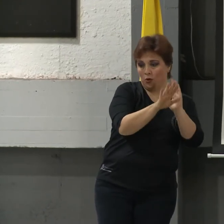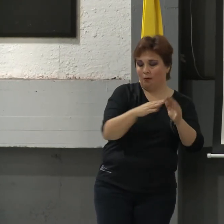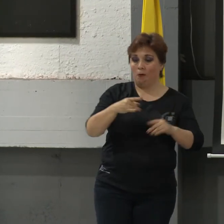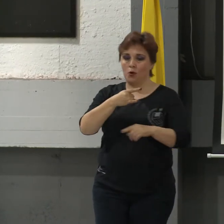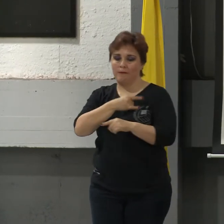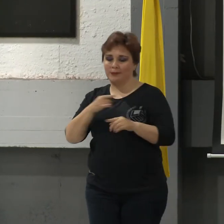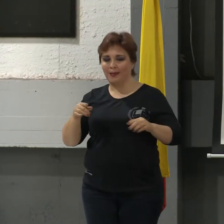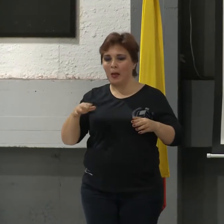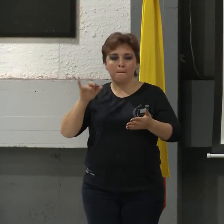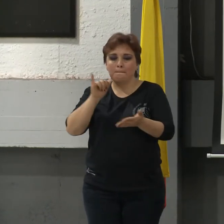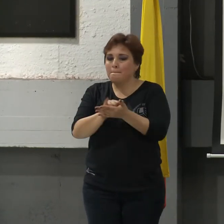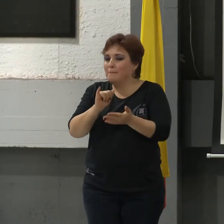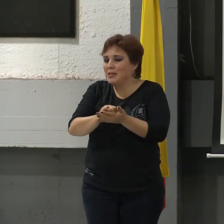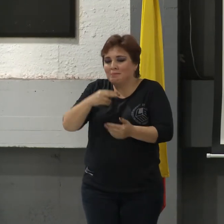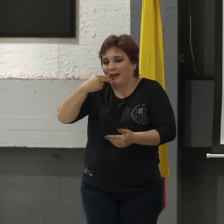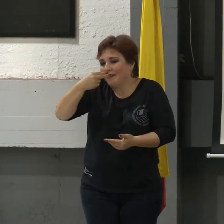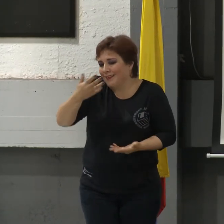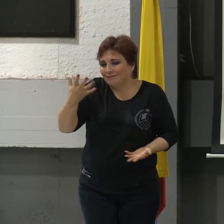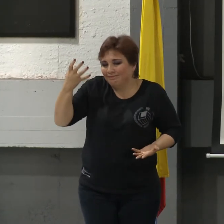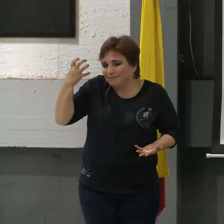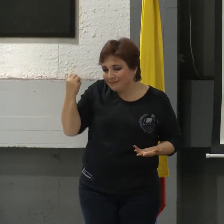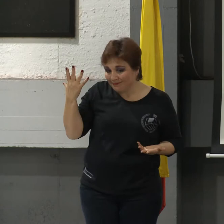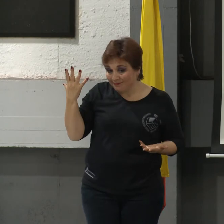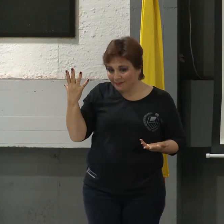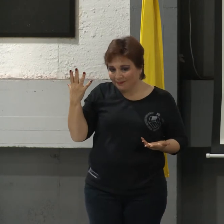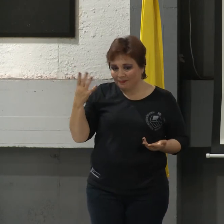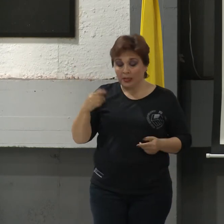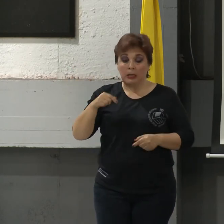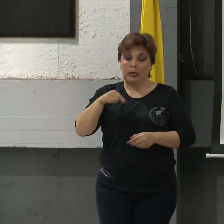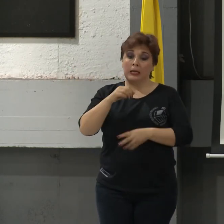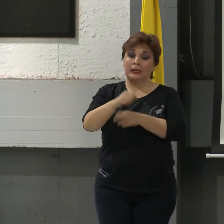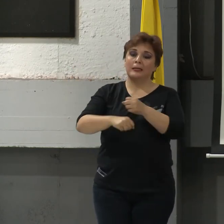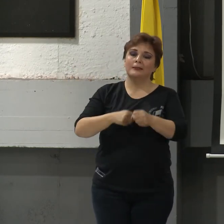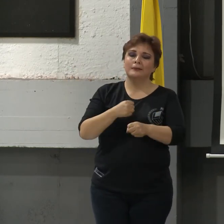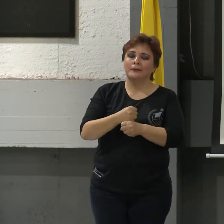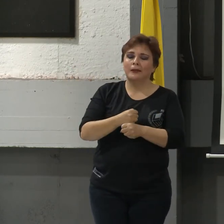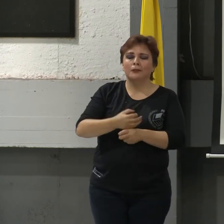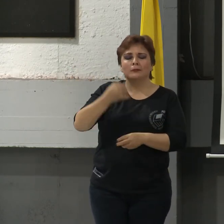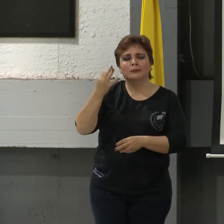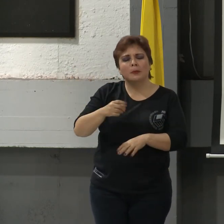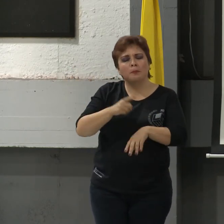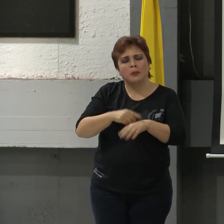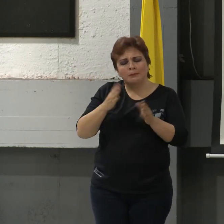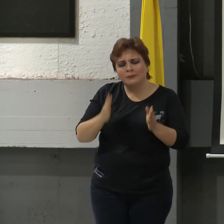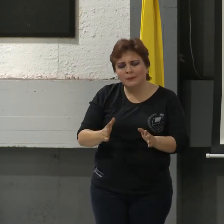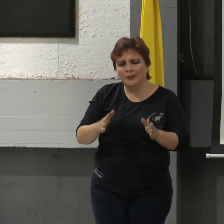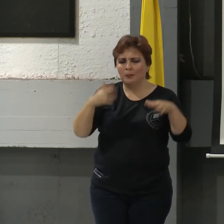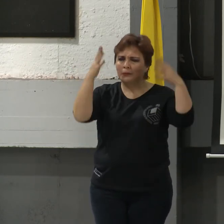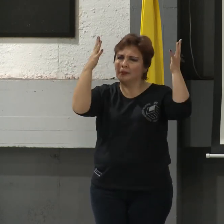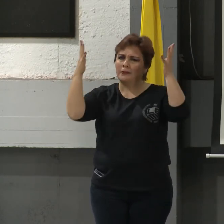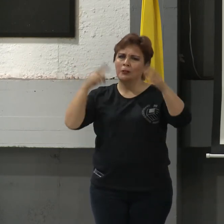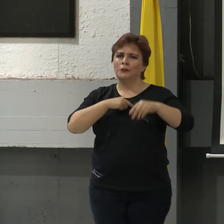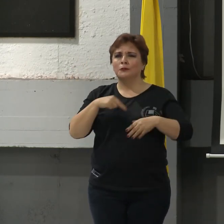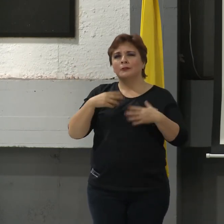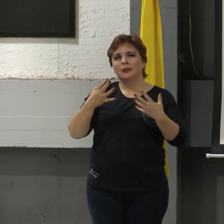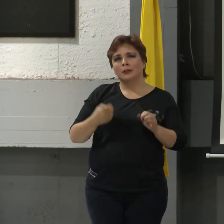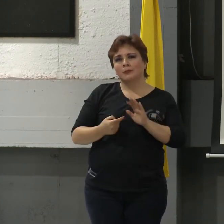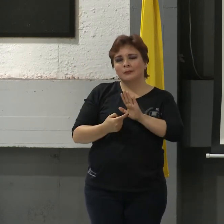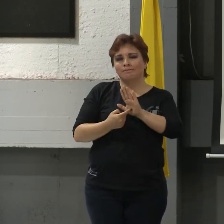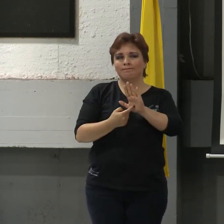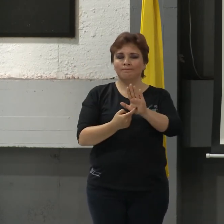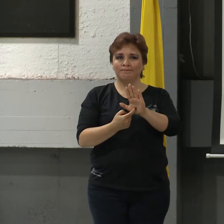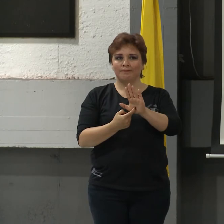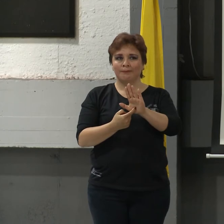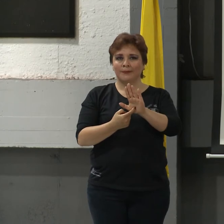y este año en todos los momentos de celebración queremos hacer explícito ese esa historia